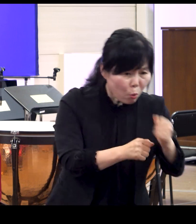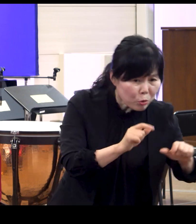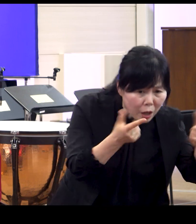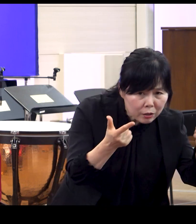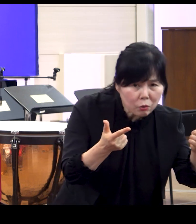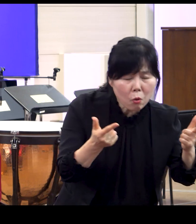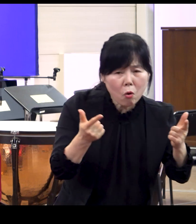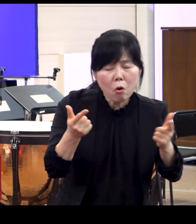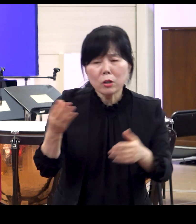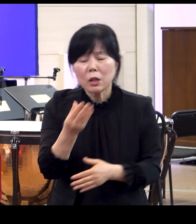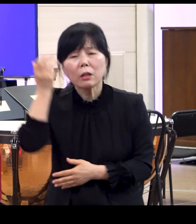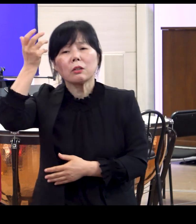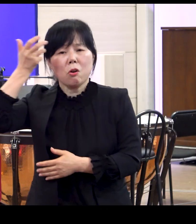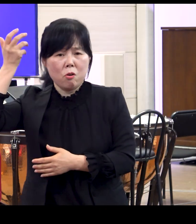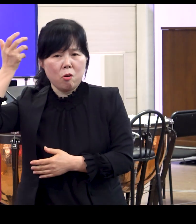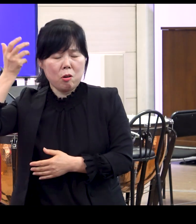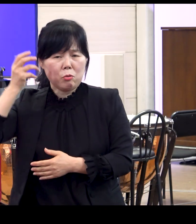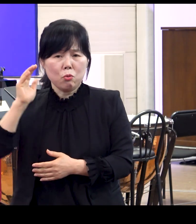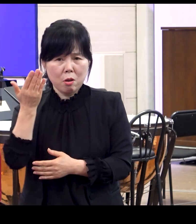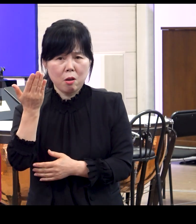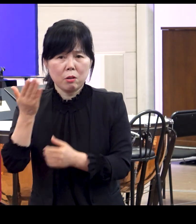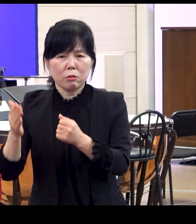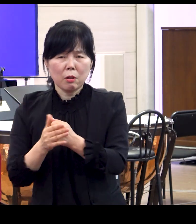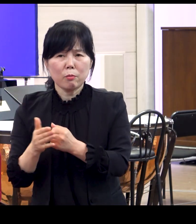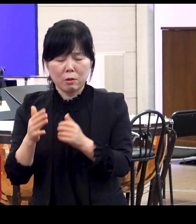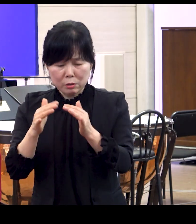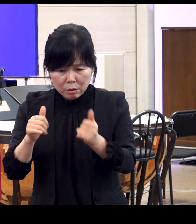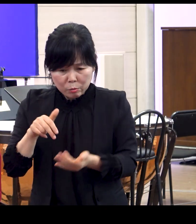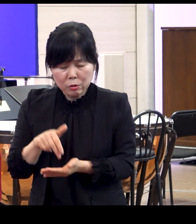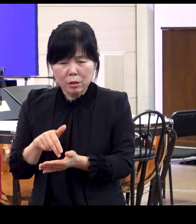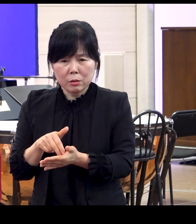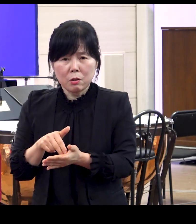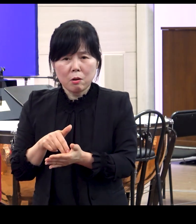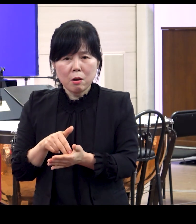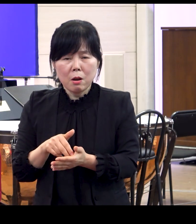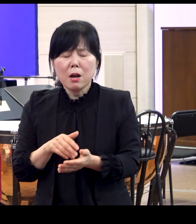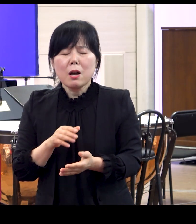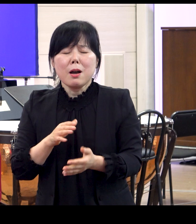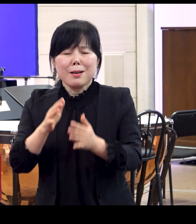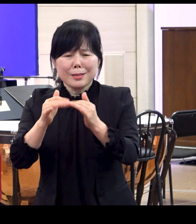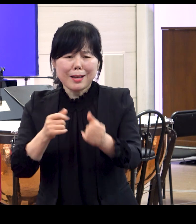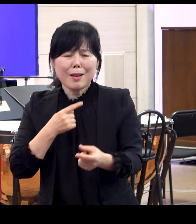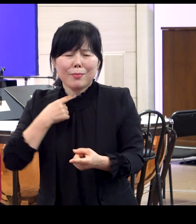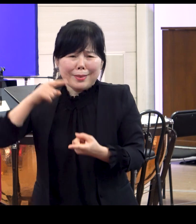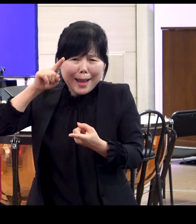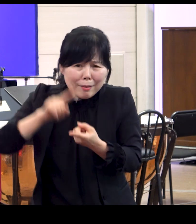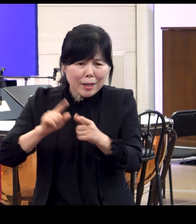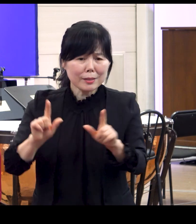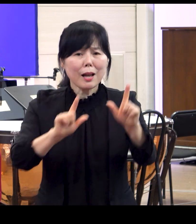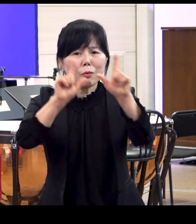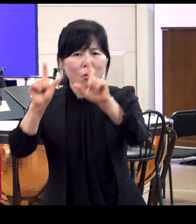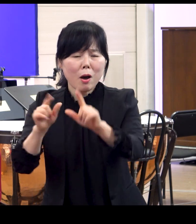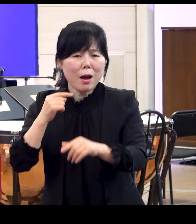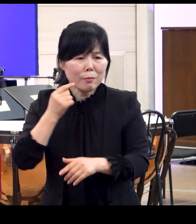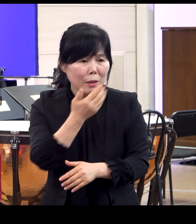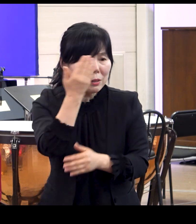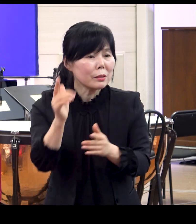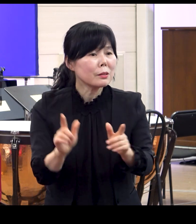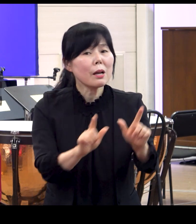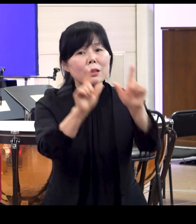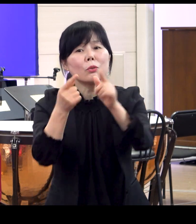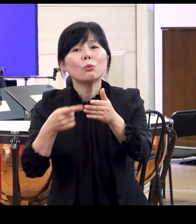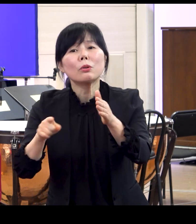생물이 아니고 생명이 되었다. 그렇기 때문에 인간이 정말 인간답게 바르게 아름답게 살아가기